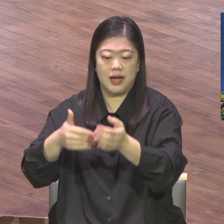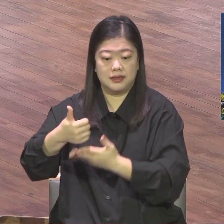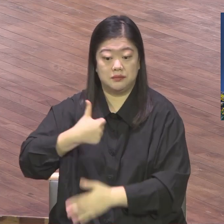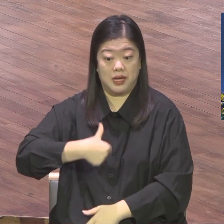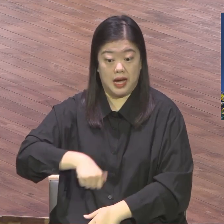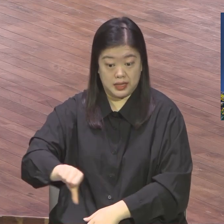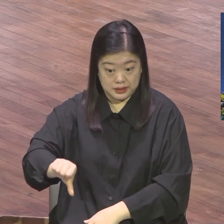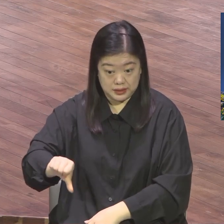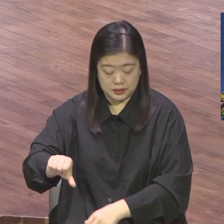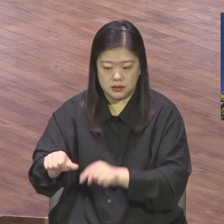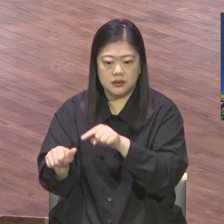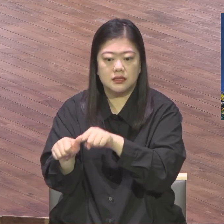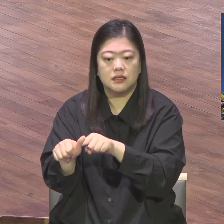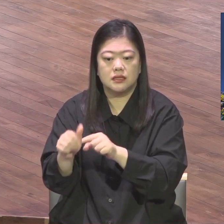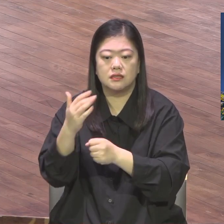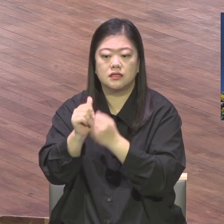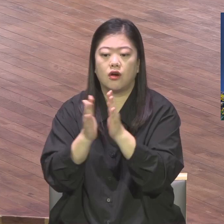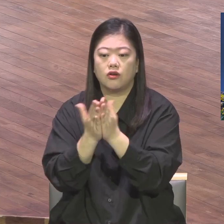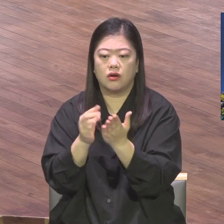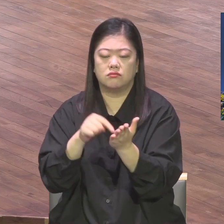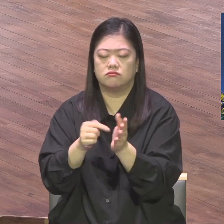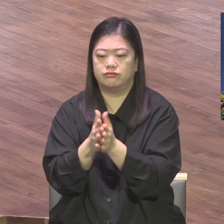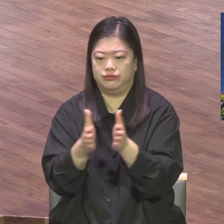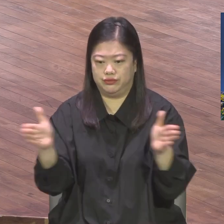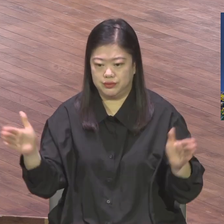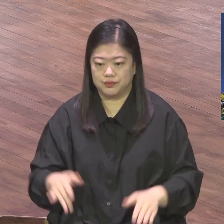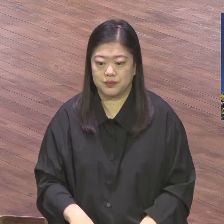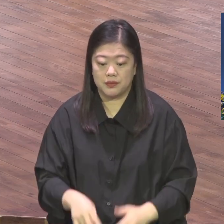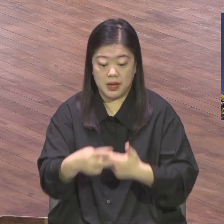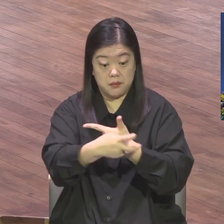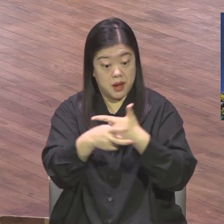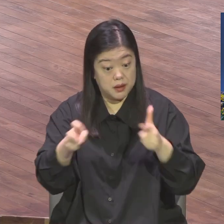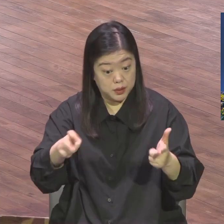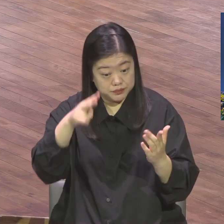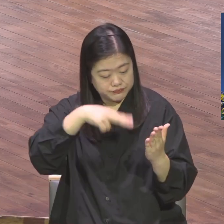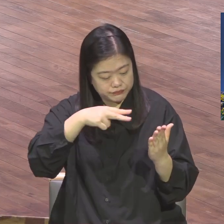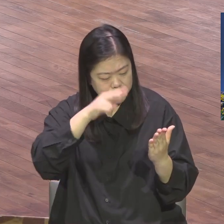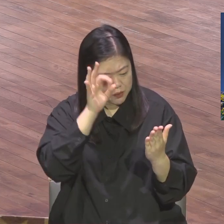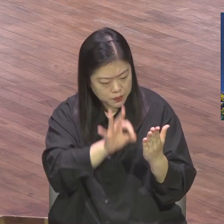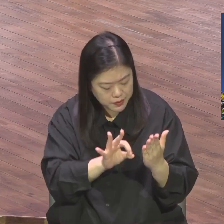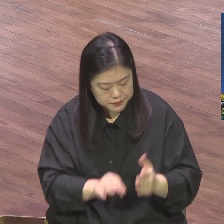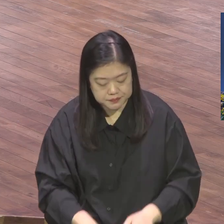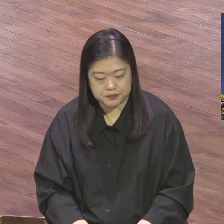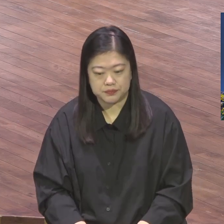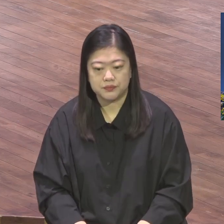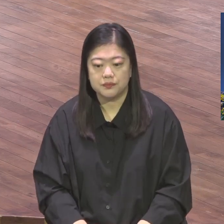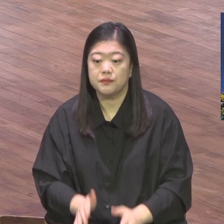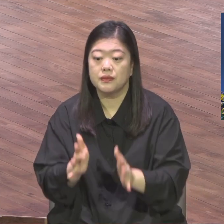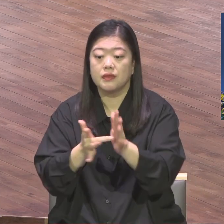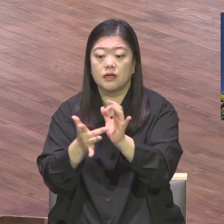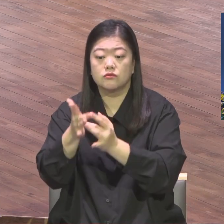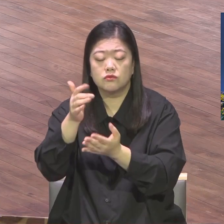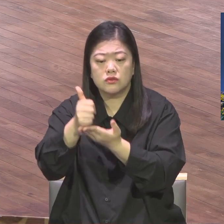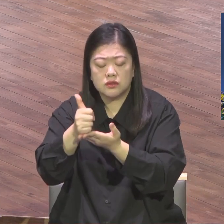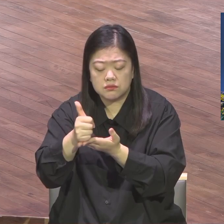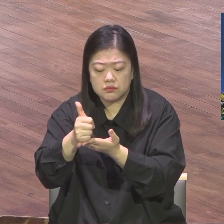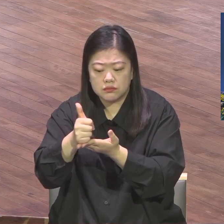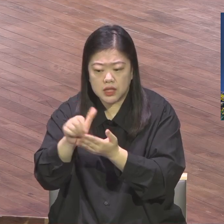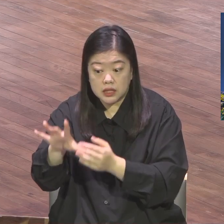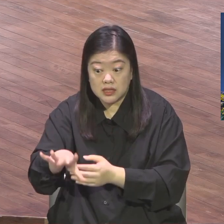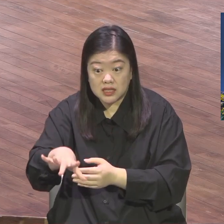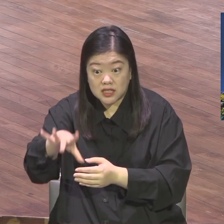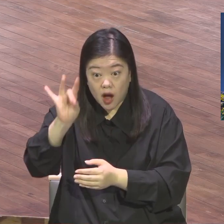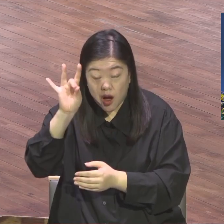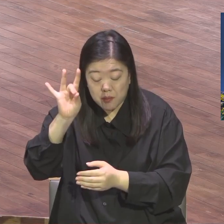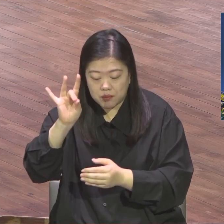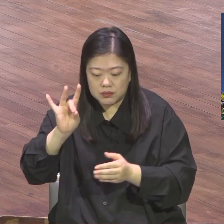이렇게 시작을 하잖아요. 이 선언을 합니다. 마가복음을 통해서 예수님이 어떻게 이 그리스도가